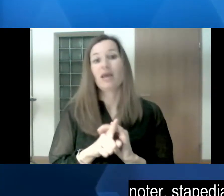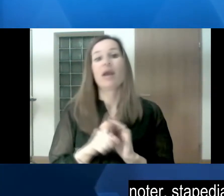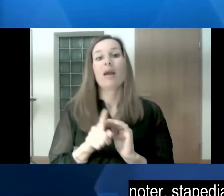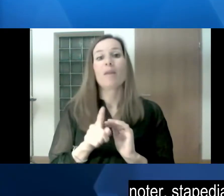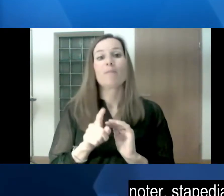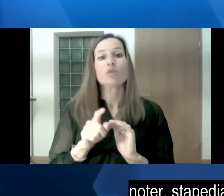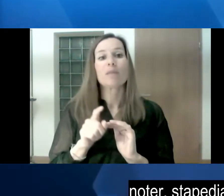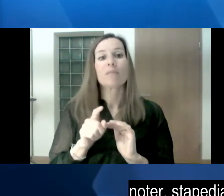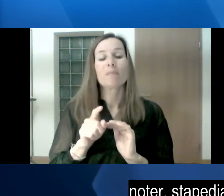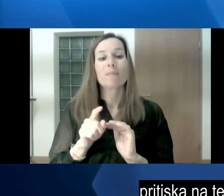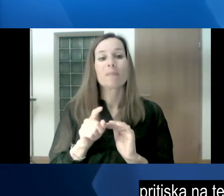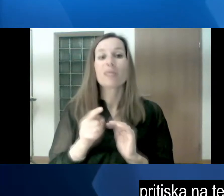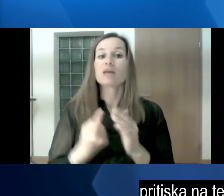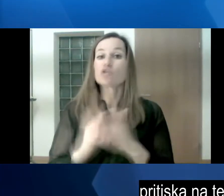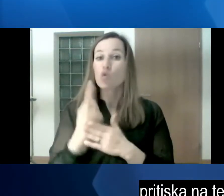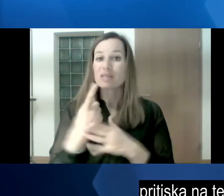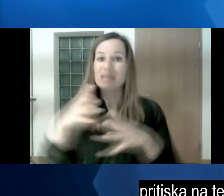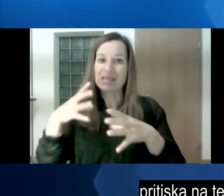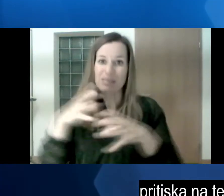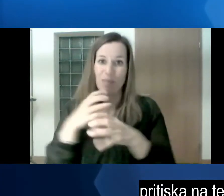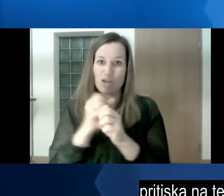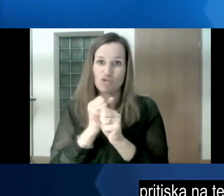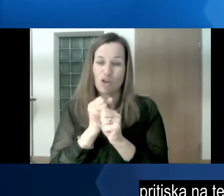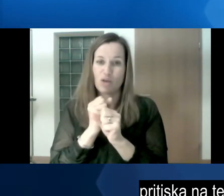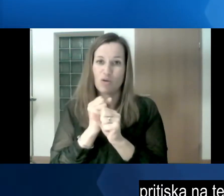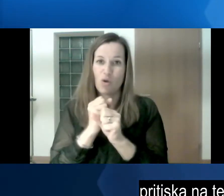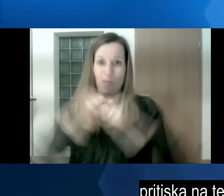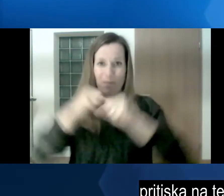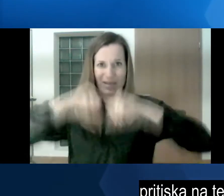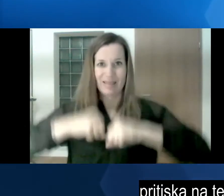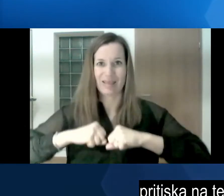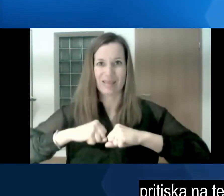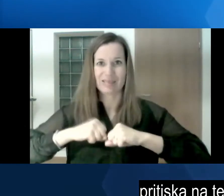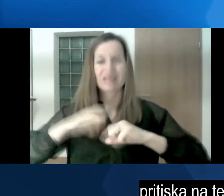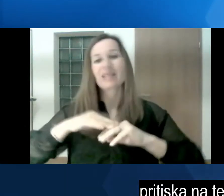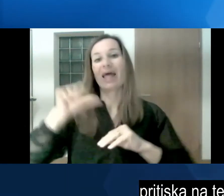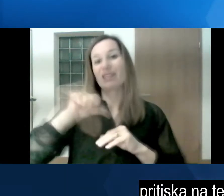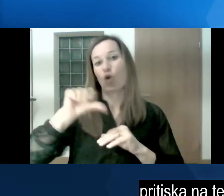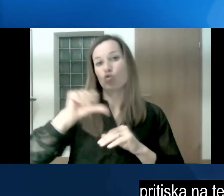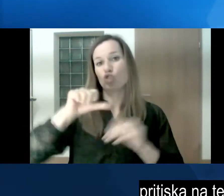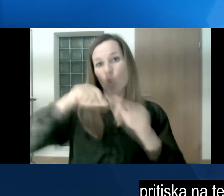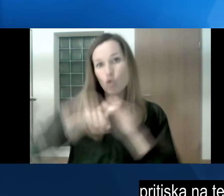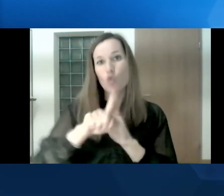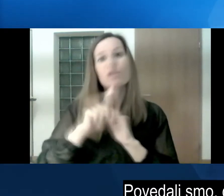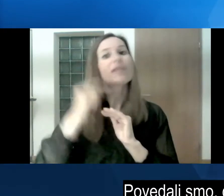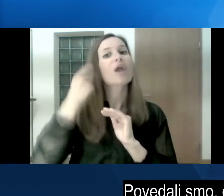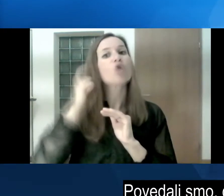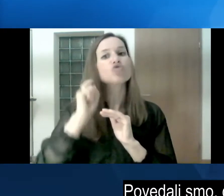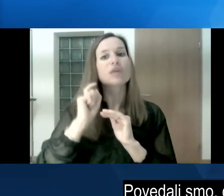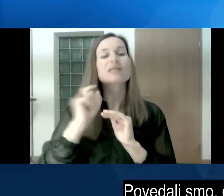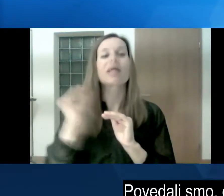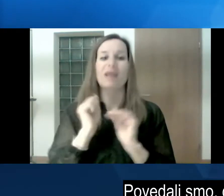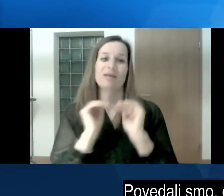in pride do zmanjšanega pritiska na tekočino notranjega ušesa in se ga ščiti.